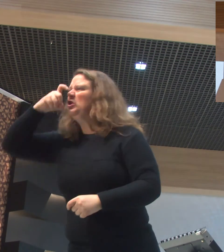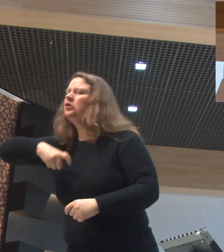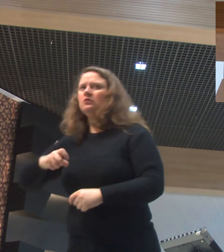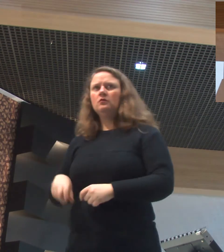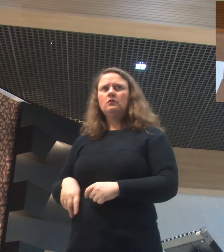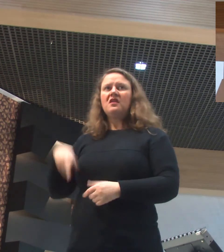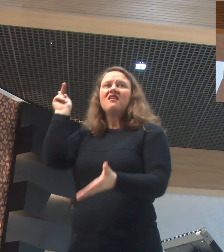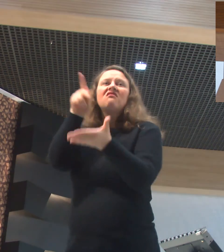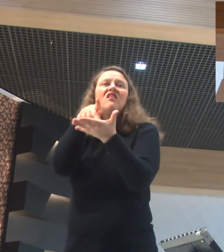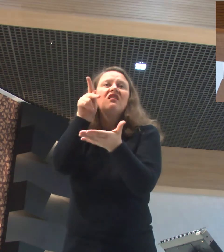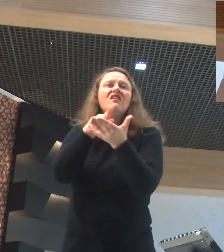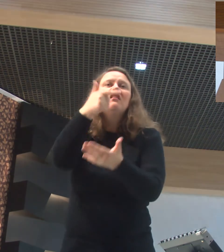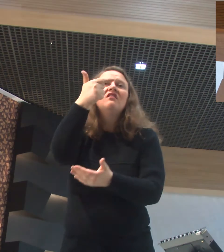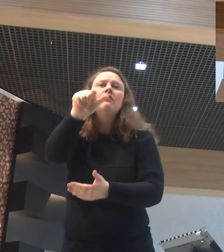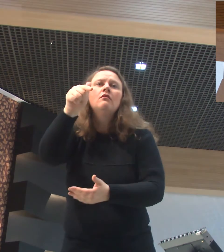Não é verdade isso.